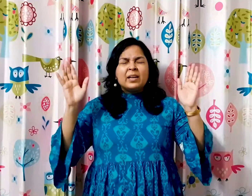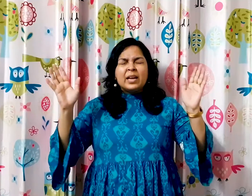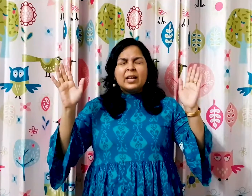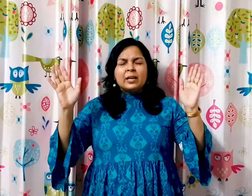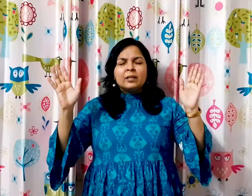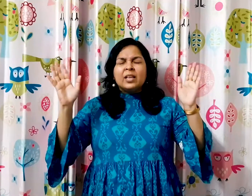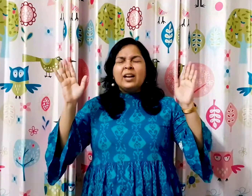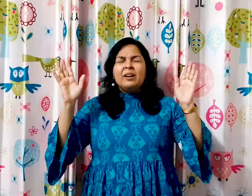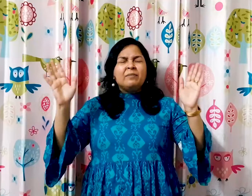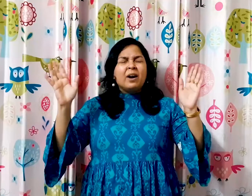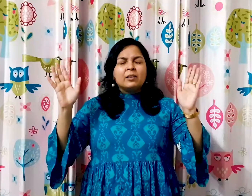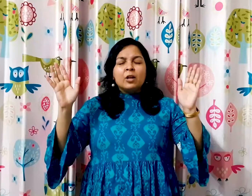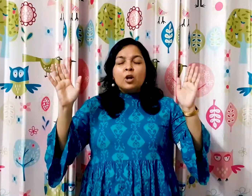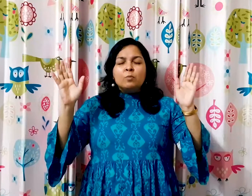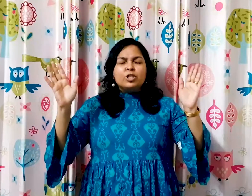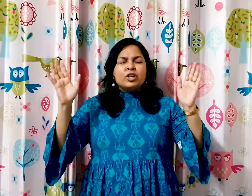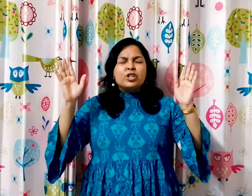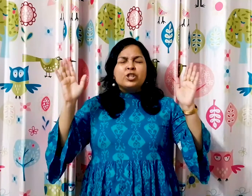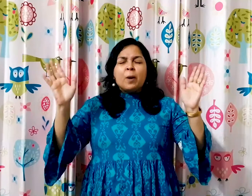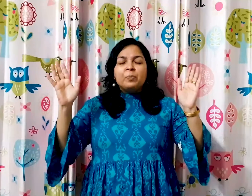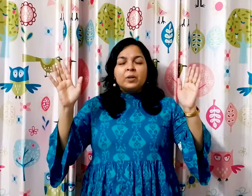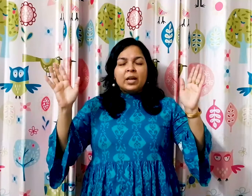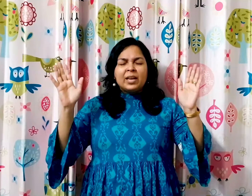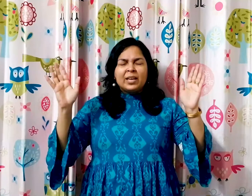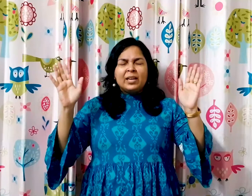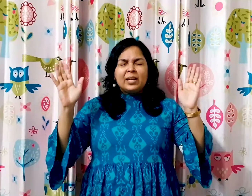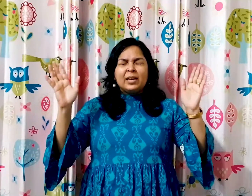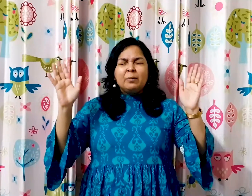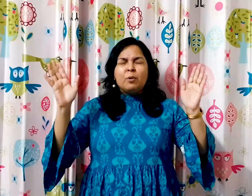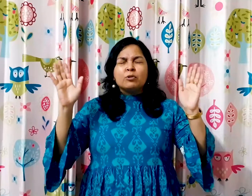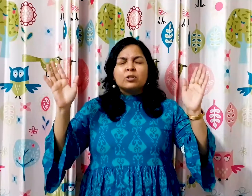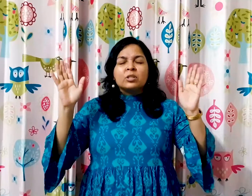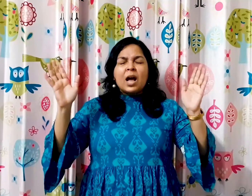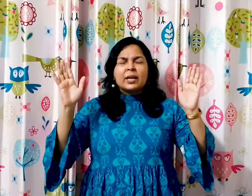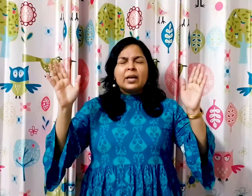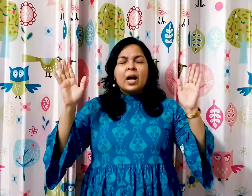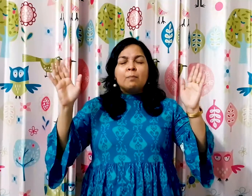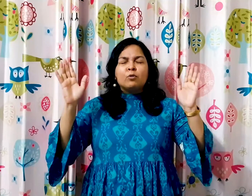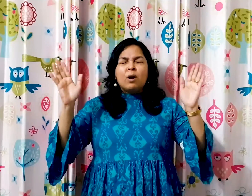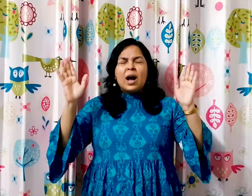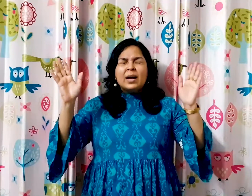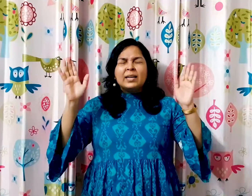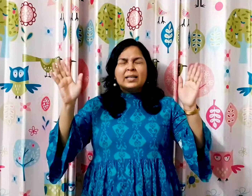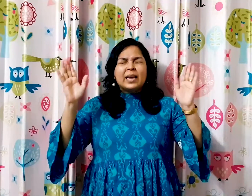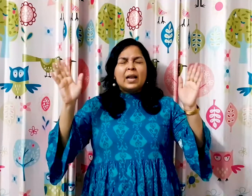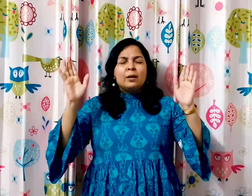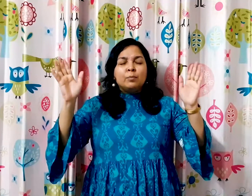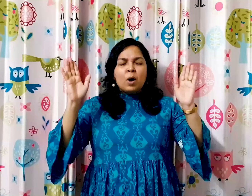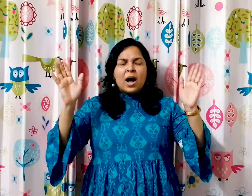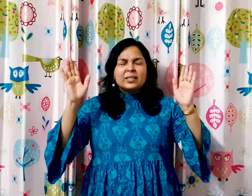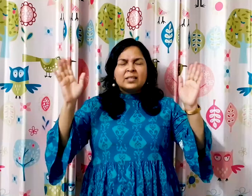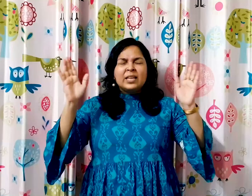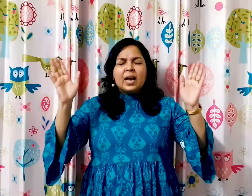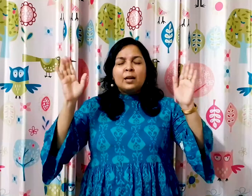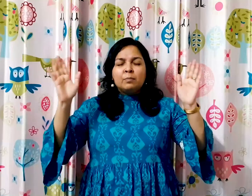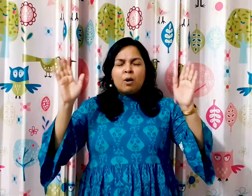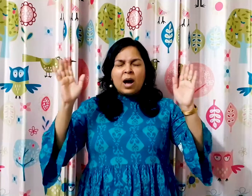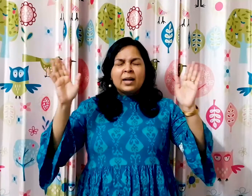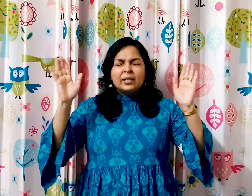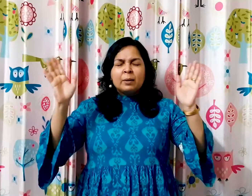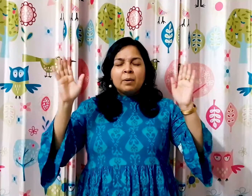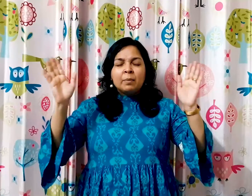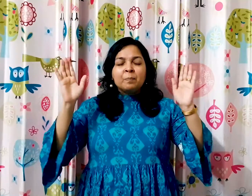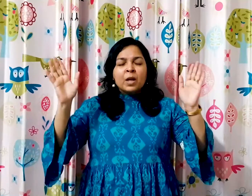अंदर रखने के लिए। धन्यवाद मुझे शब्द देने के लिए। लीबो साक की अबो को आंकते अलबो आसी